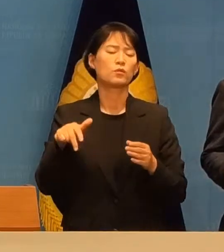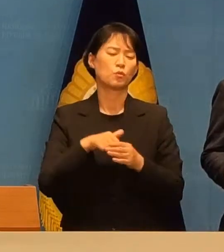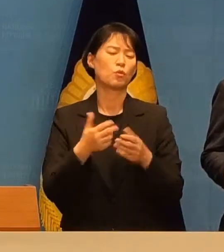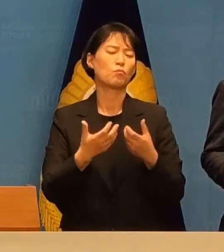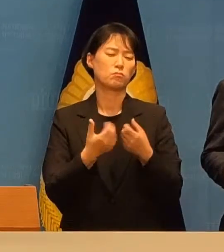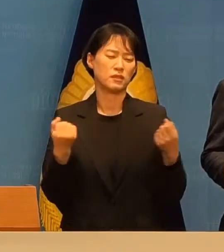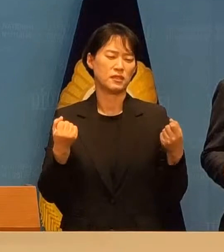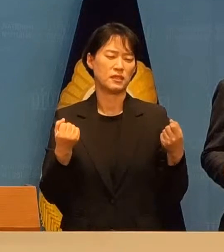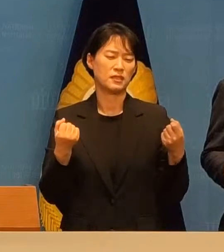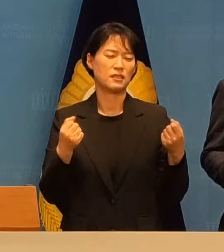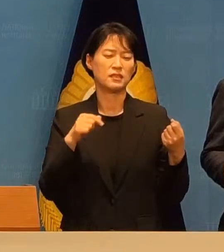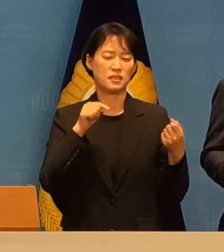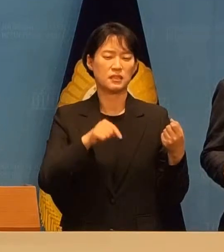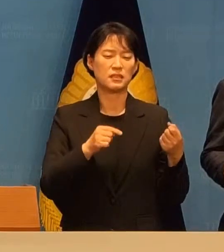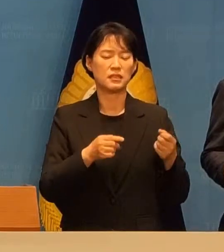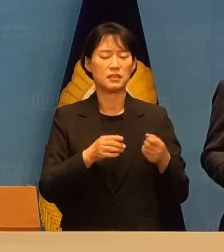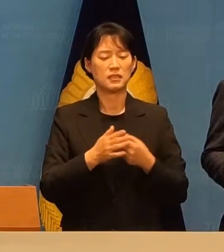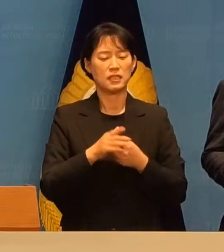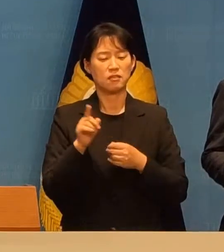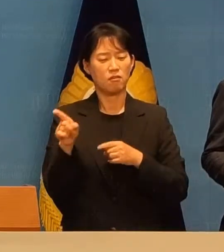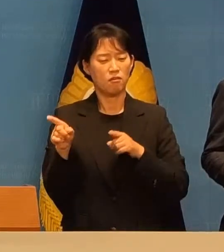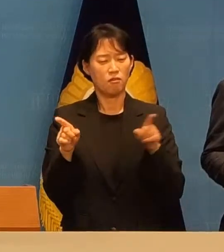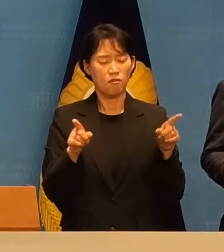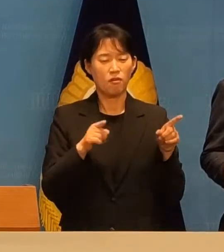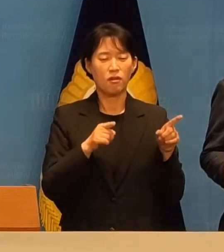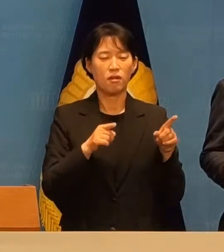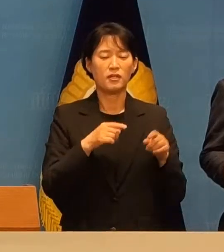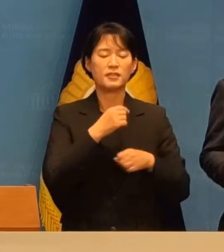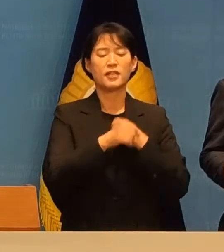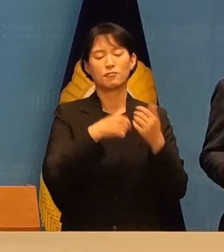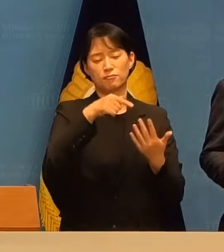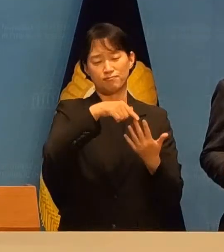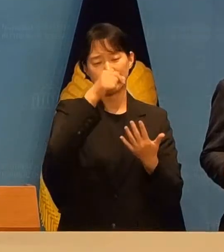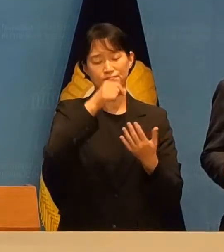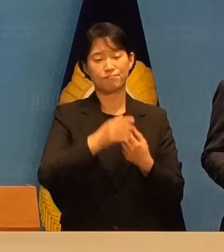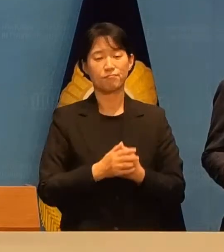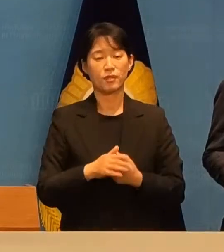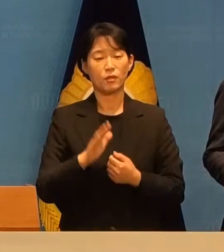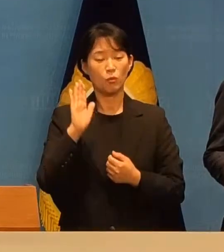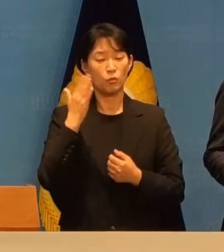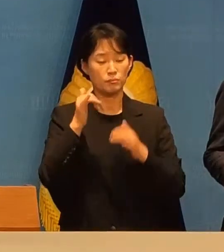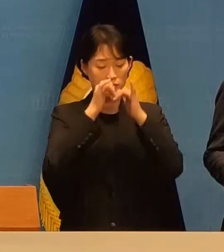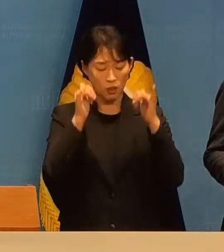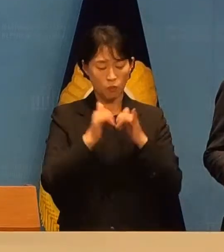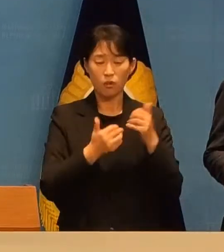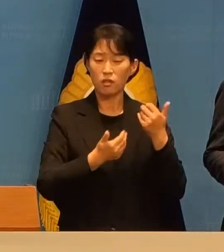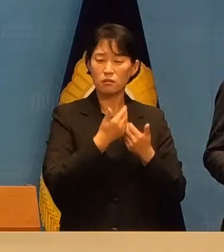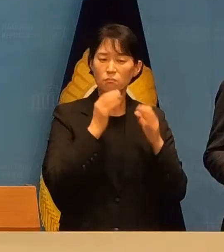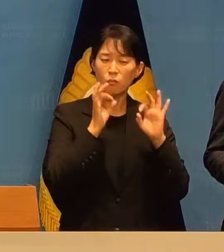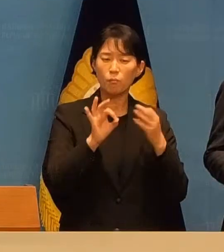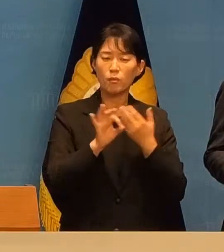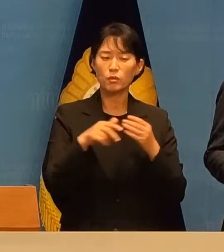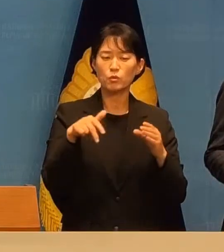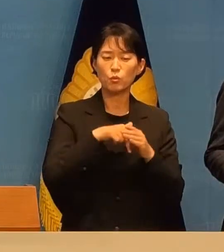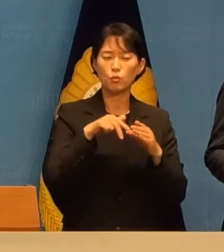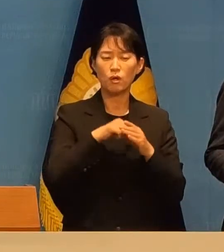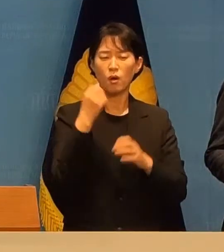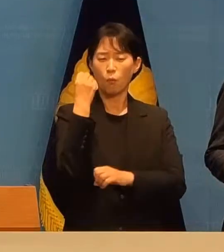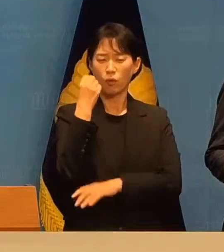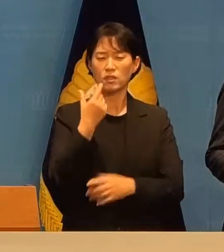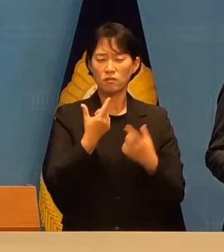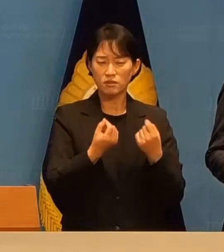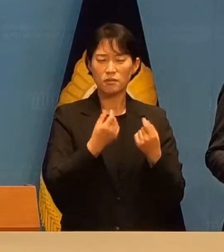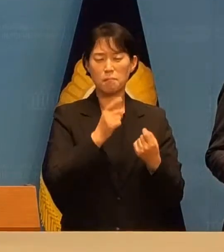이 갈림길에서 자유를 선택한 선언입니다. 요즘 사회 갈등을 보면 종종 종교가 원인인